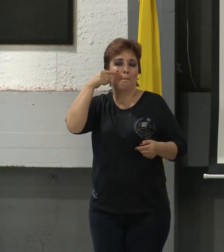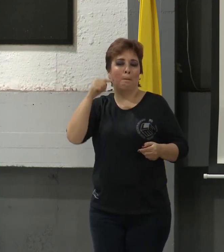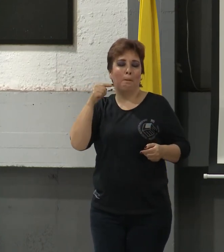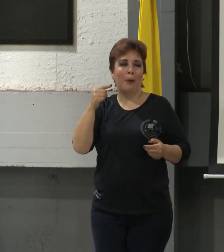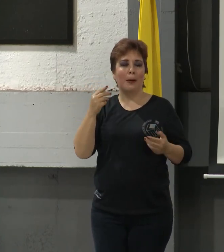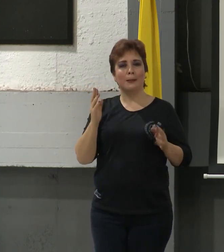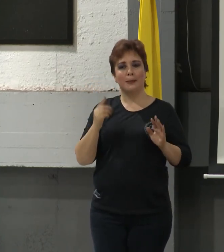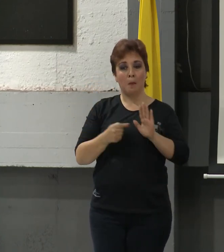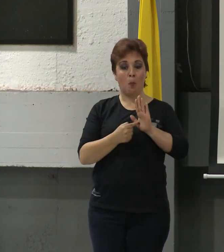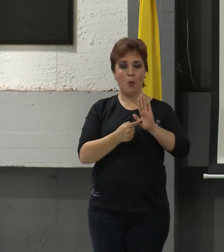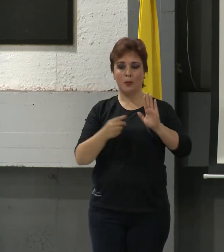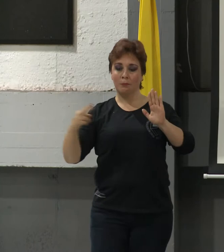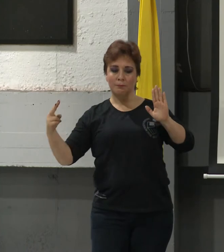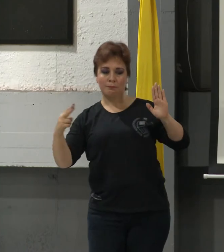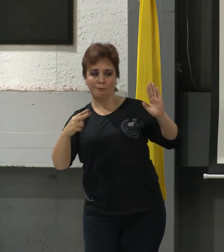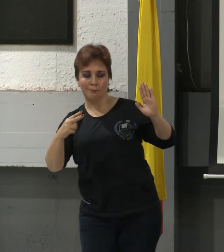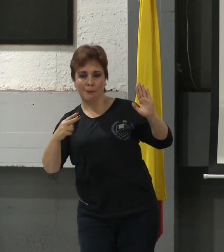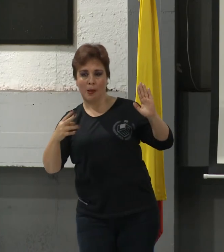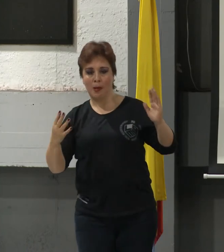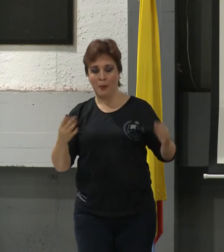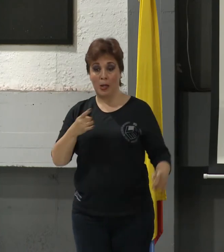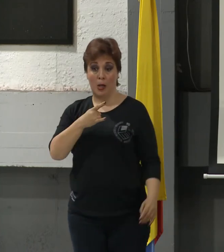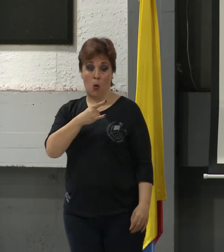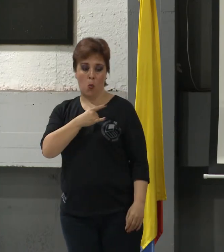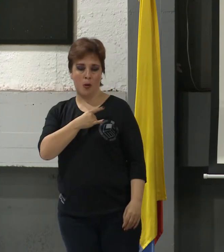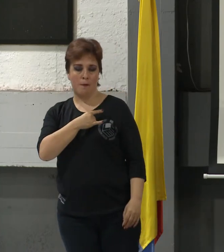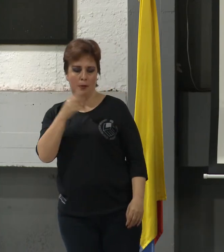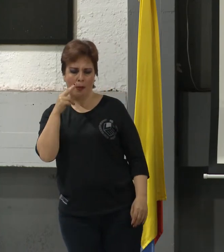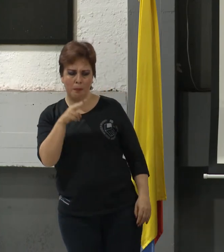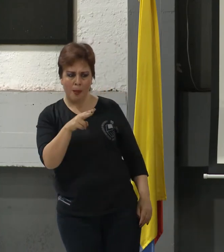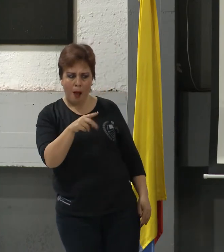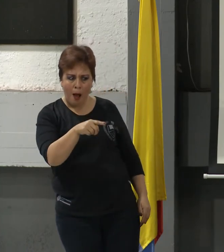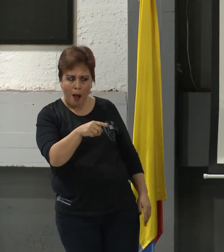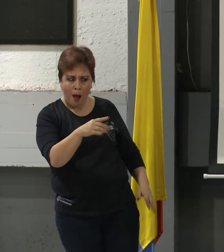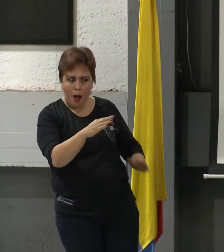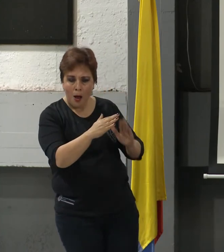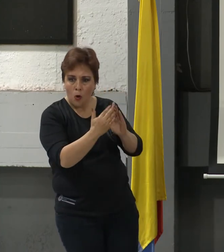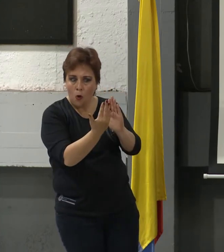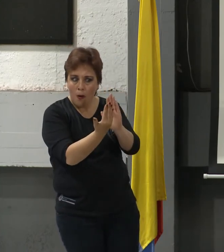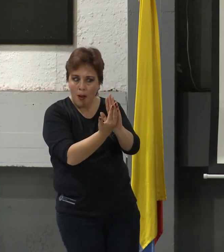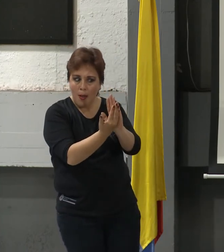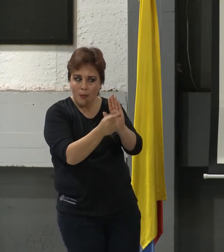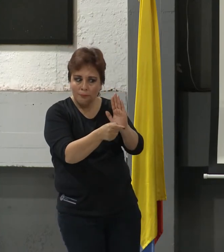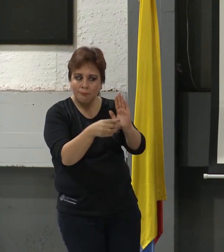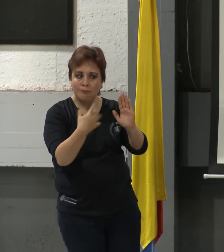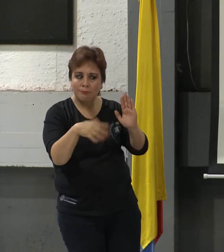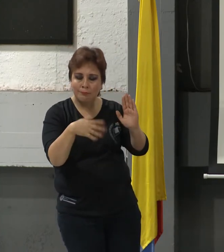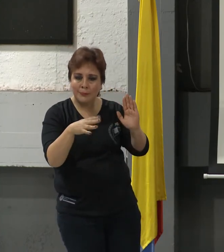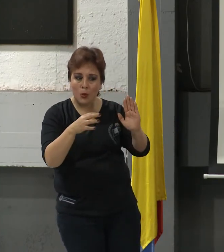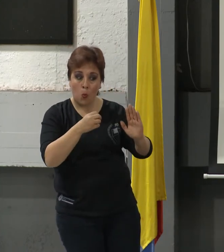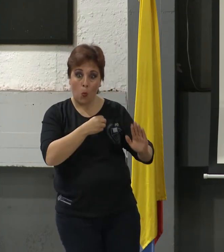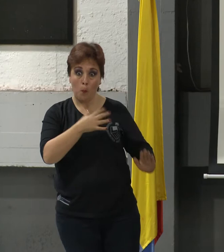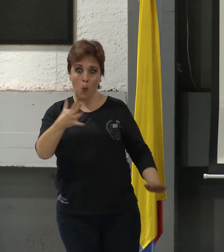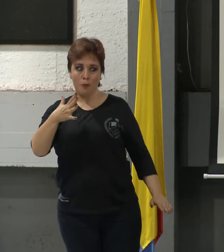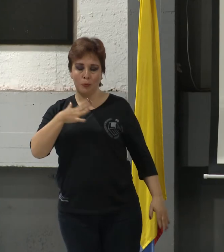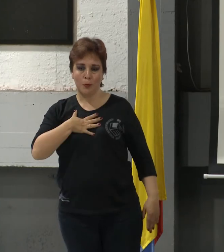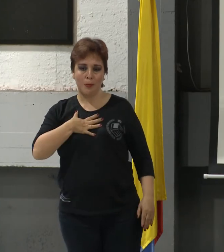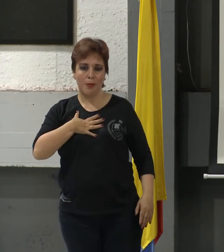la universidad encuentre el día en el colegio la oportunidad de aprender